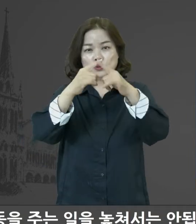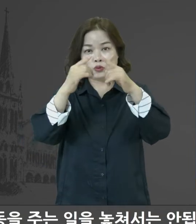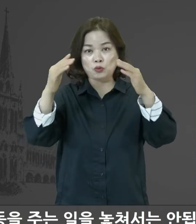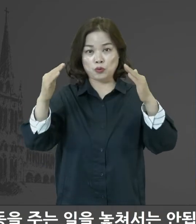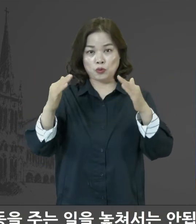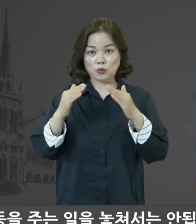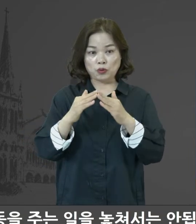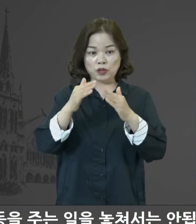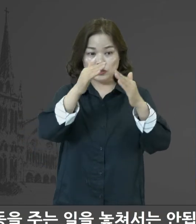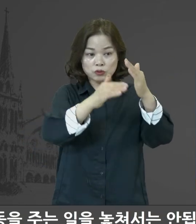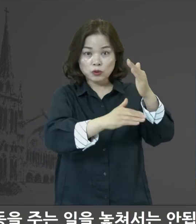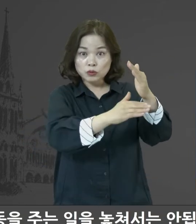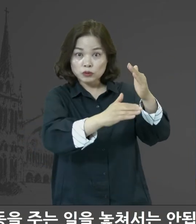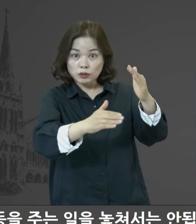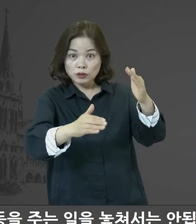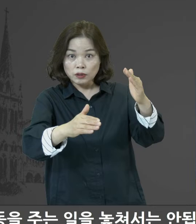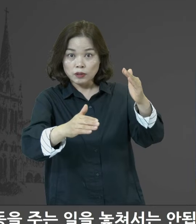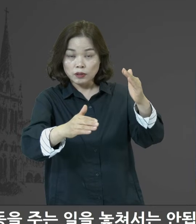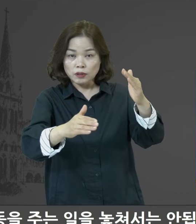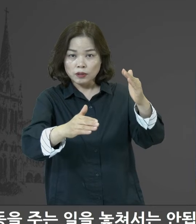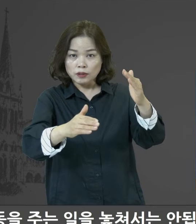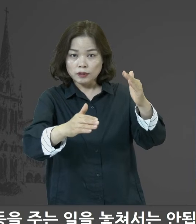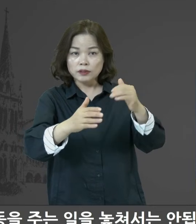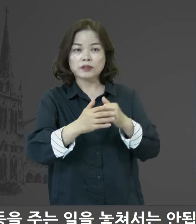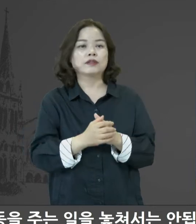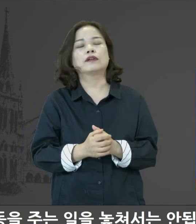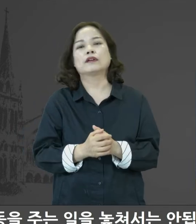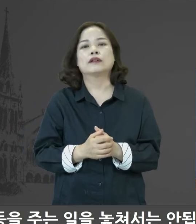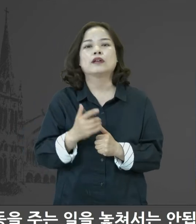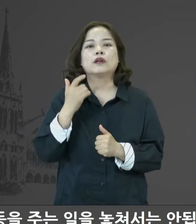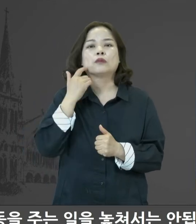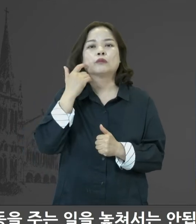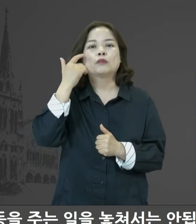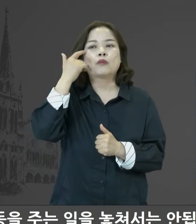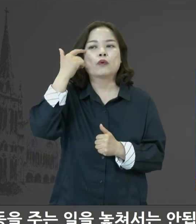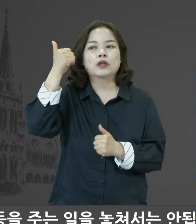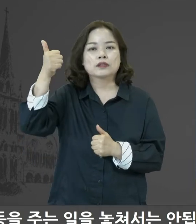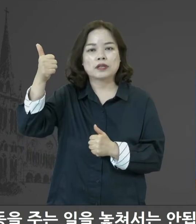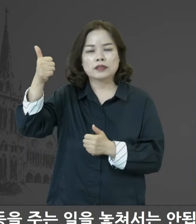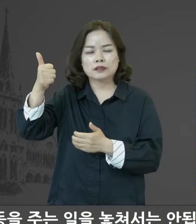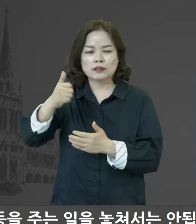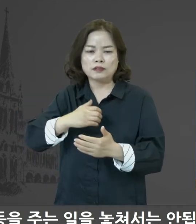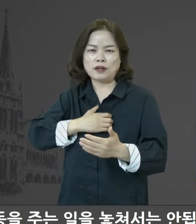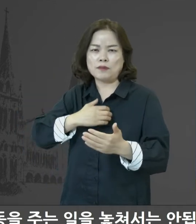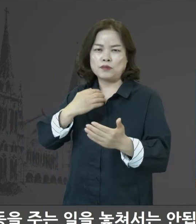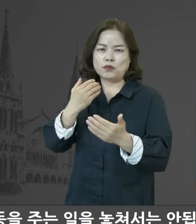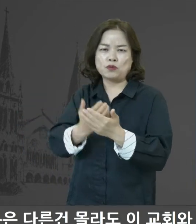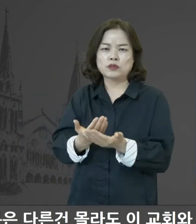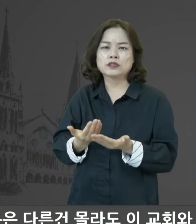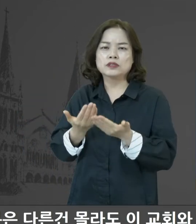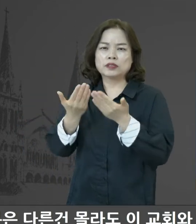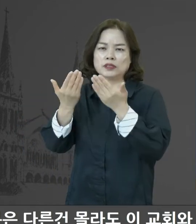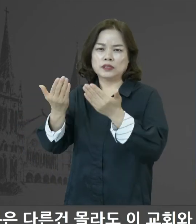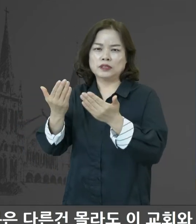교회와 성도들에게 그리고 목회자들에게 감동을 주는